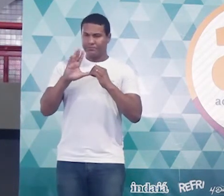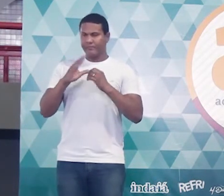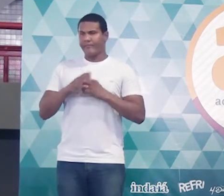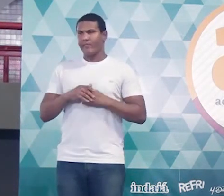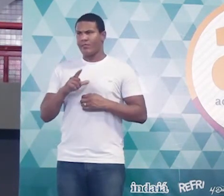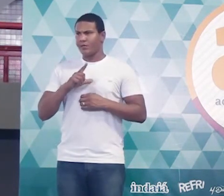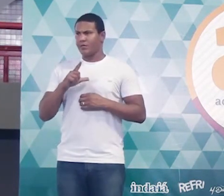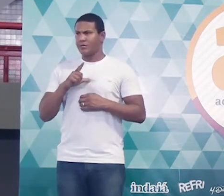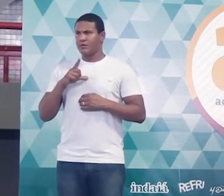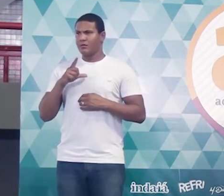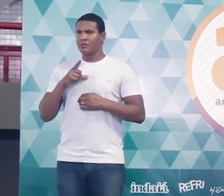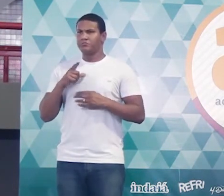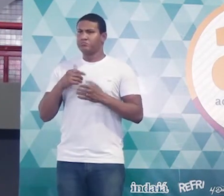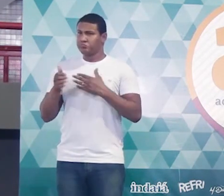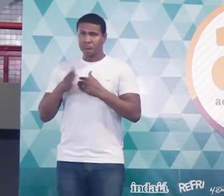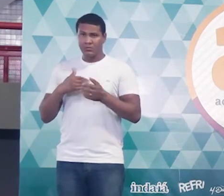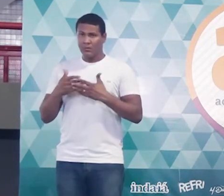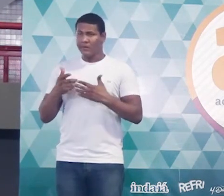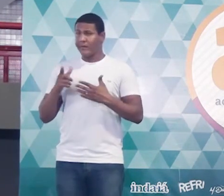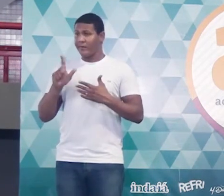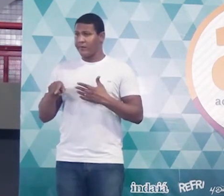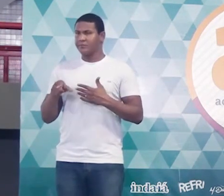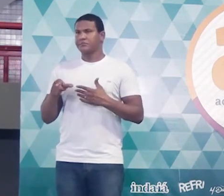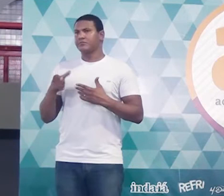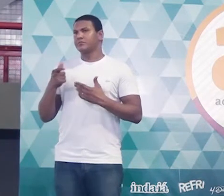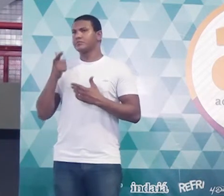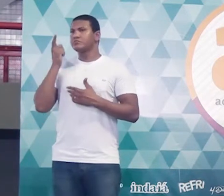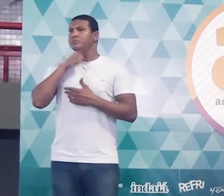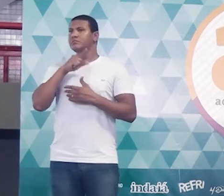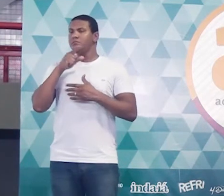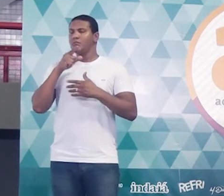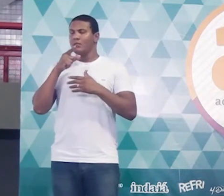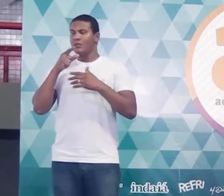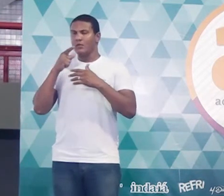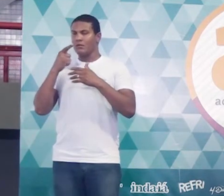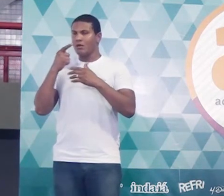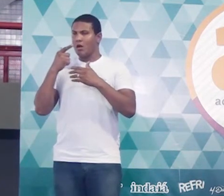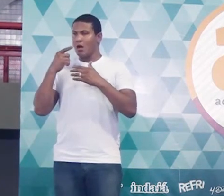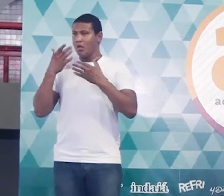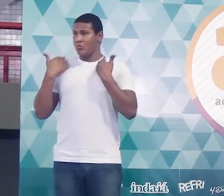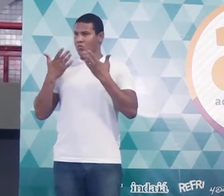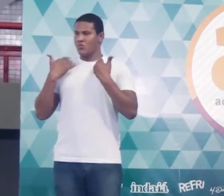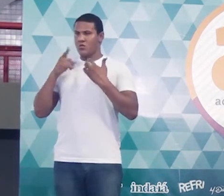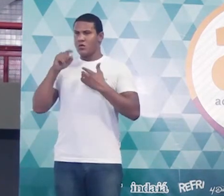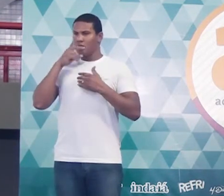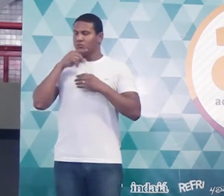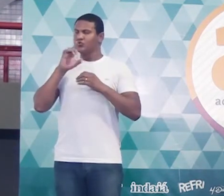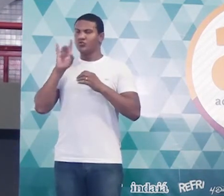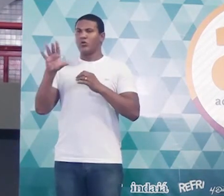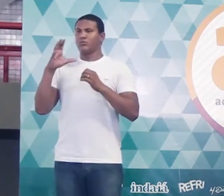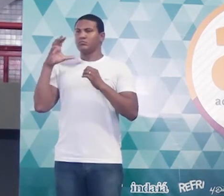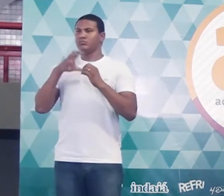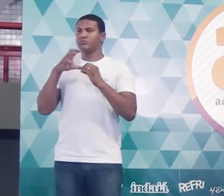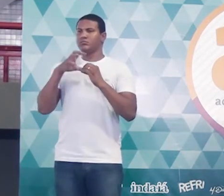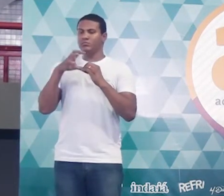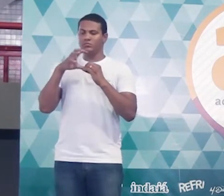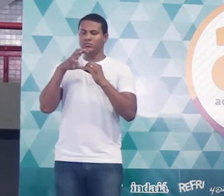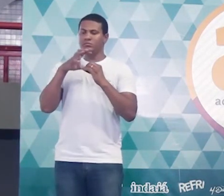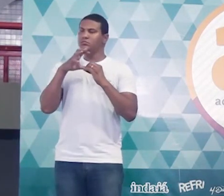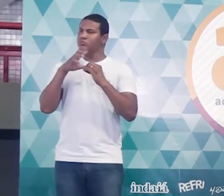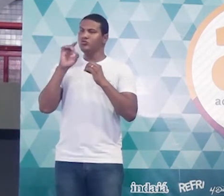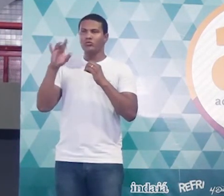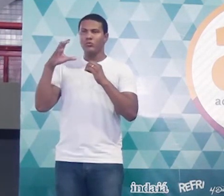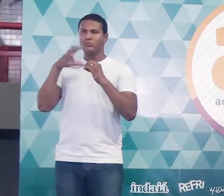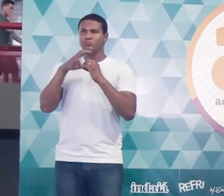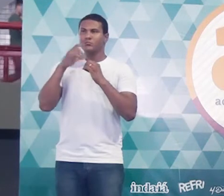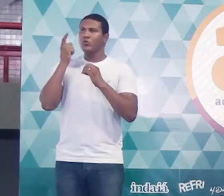único modo de propagação de calor que pode atravessar o vácuo é a radiação. Tá certo, gente? A radiação térmica é o